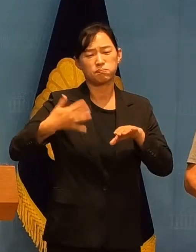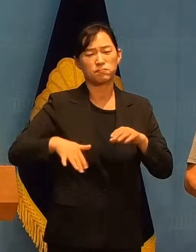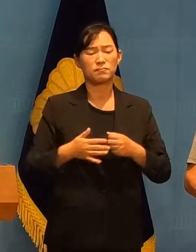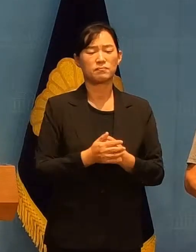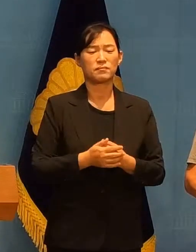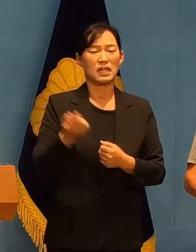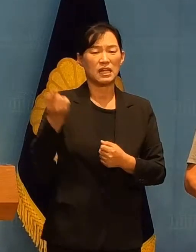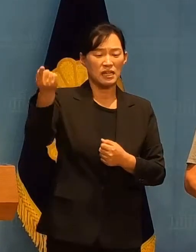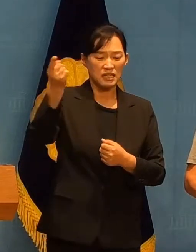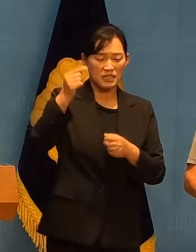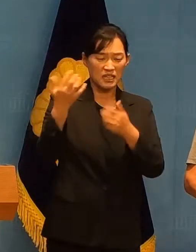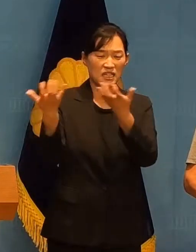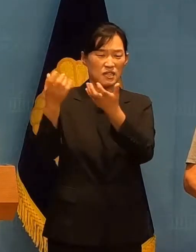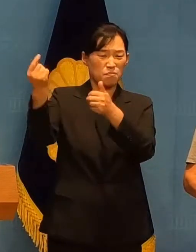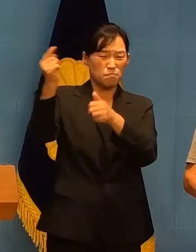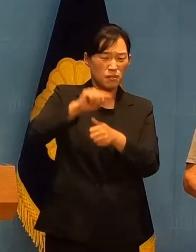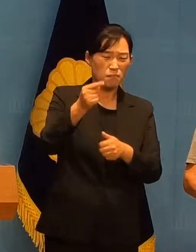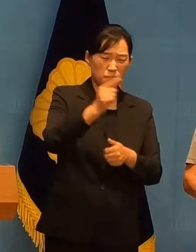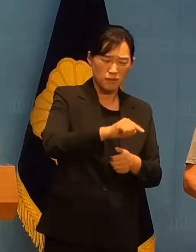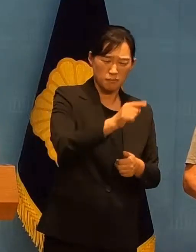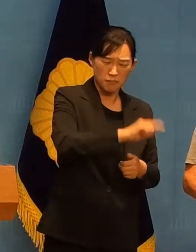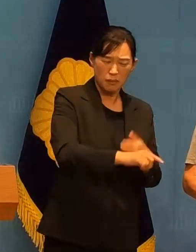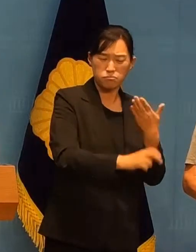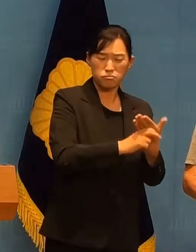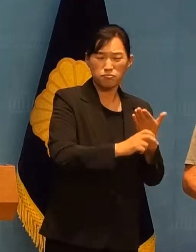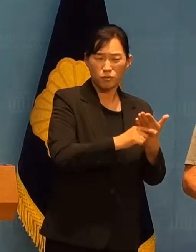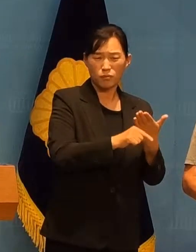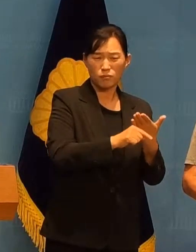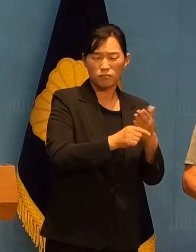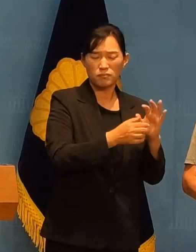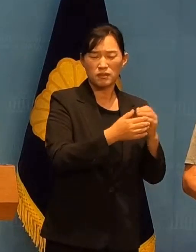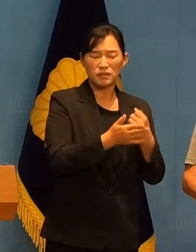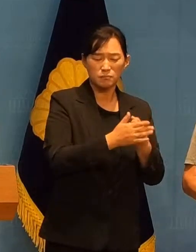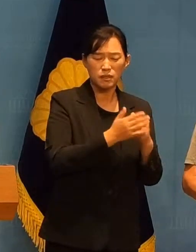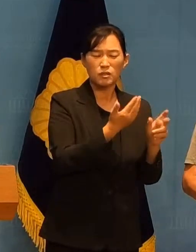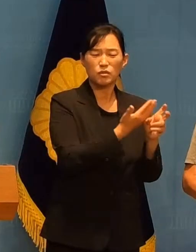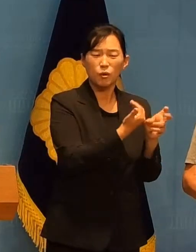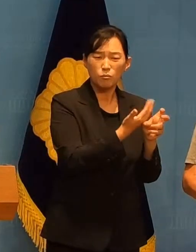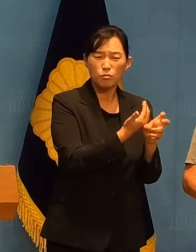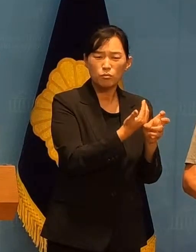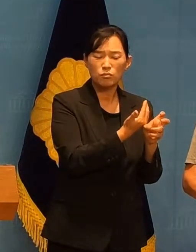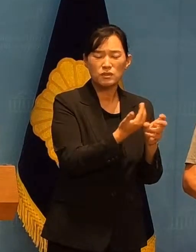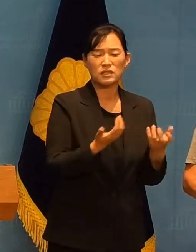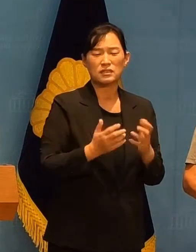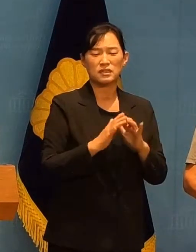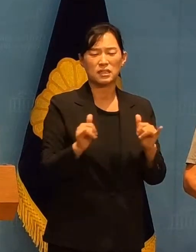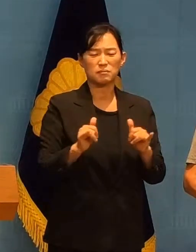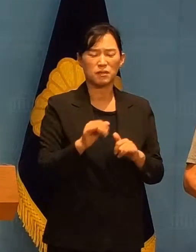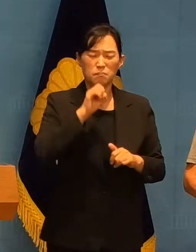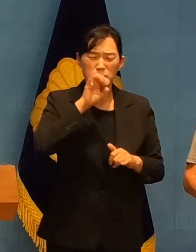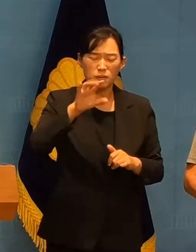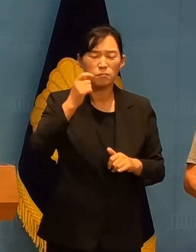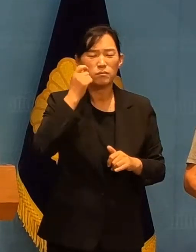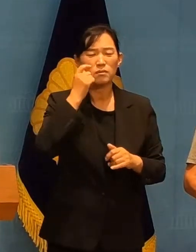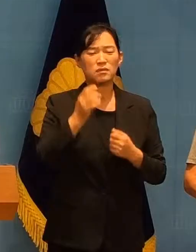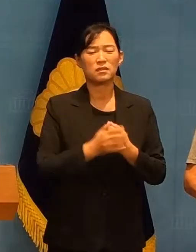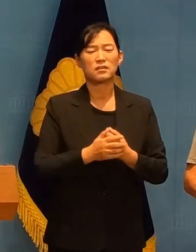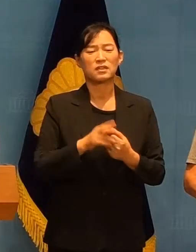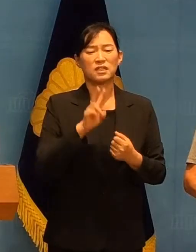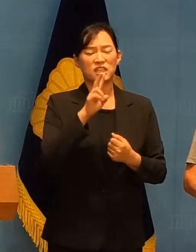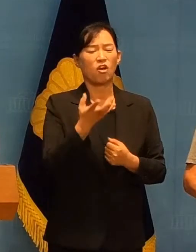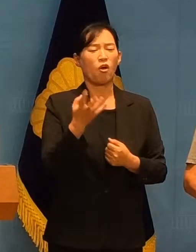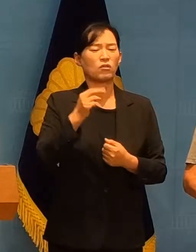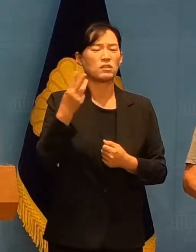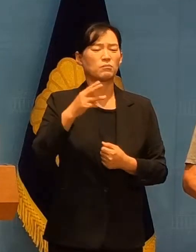이 불법 하도급으로 인해서 덤프 노동자들은 누구에게도 하소연하지 못하고 결국 2억 3천만